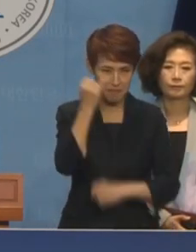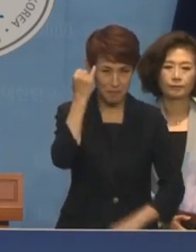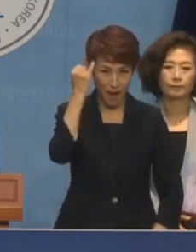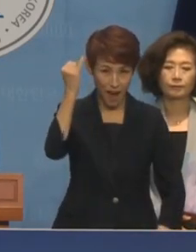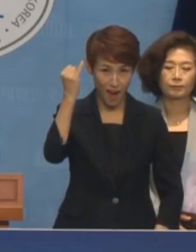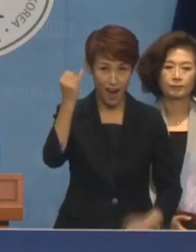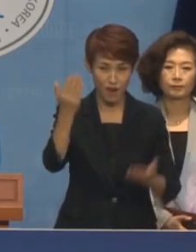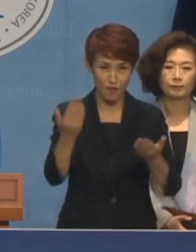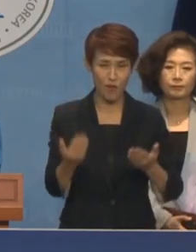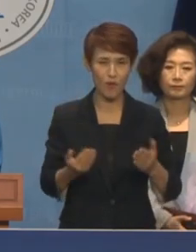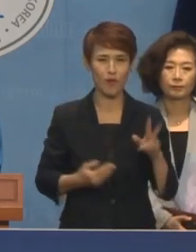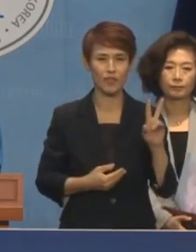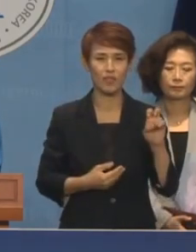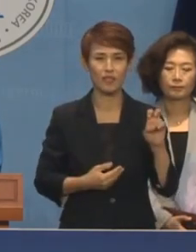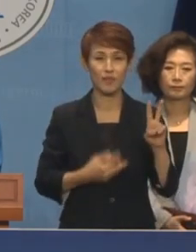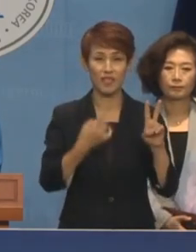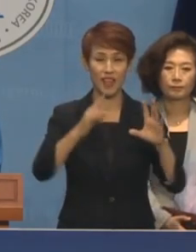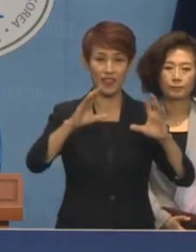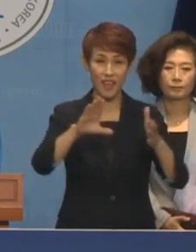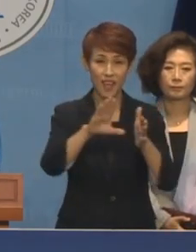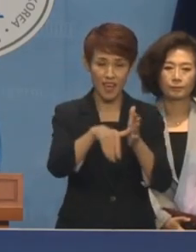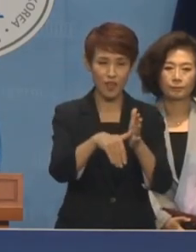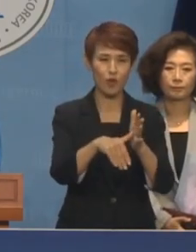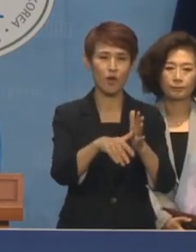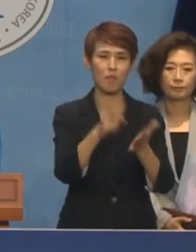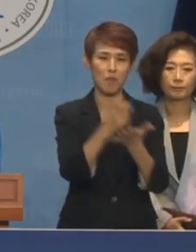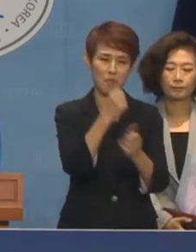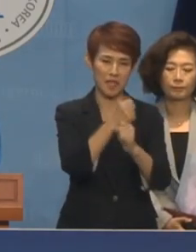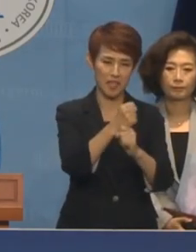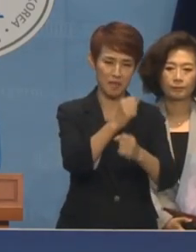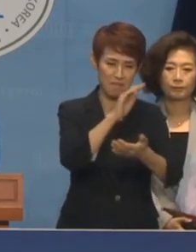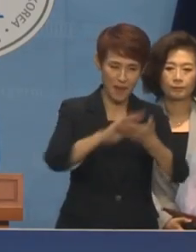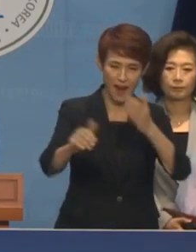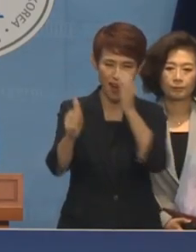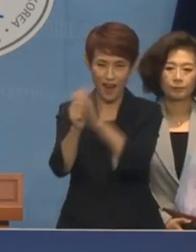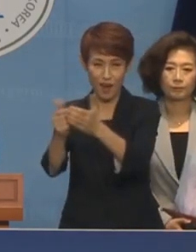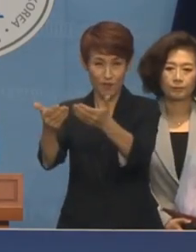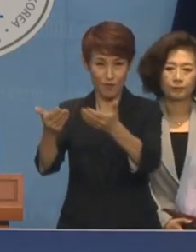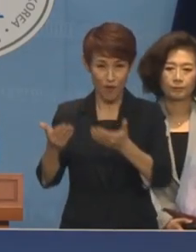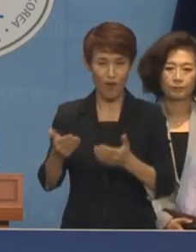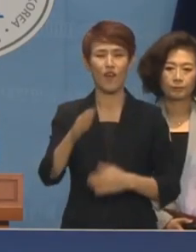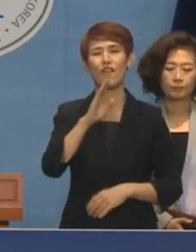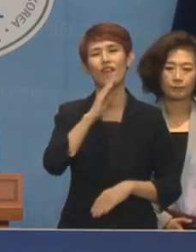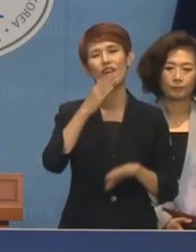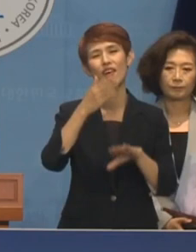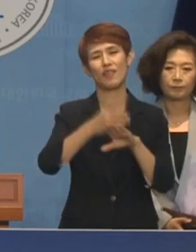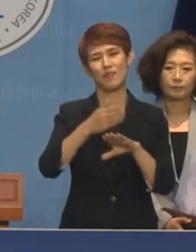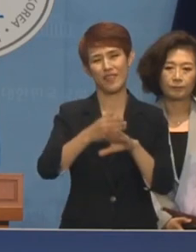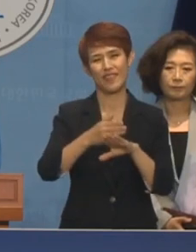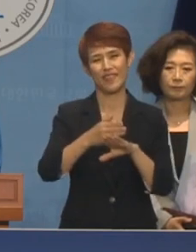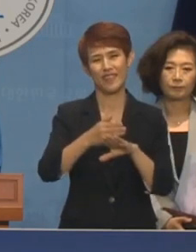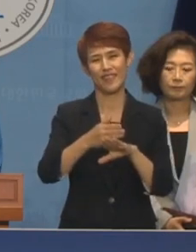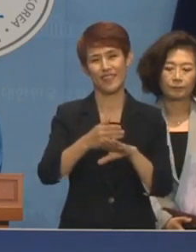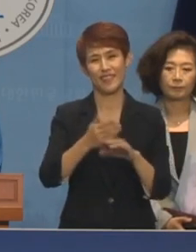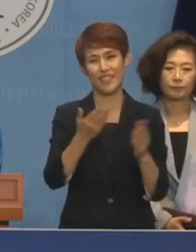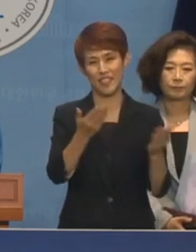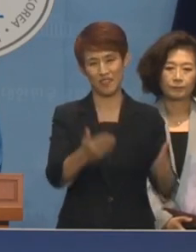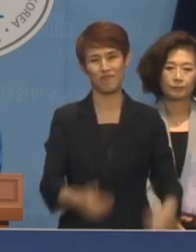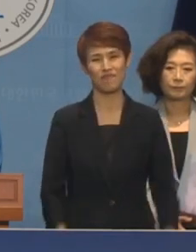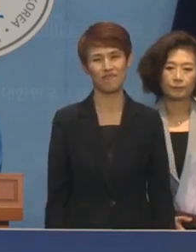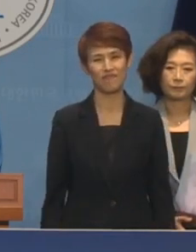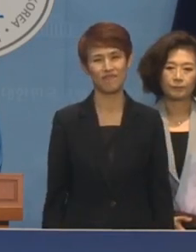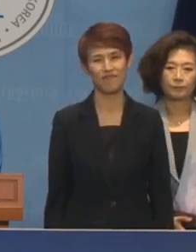이렇게 22대에서도 법안 이어달리기 해 나갈 수 있도록 해주신 저희 양이원영 의원님께